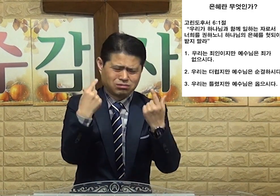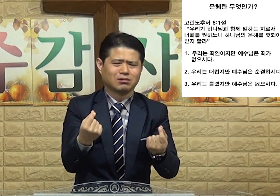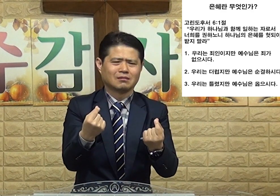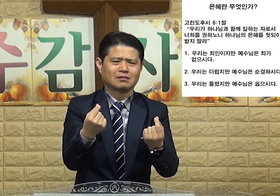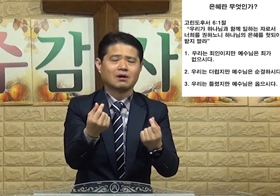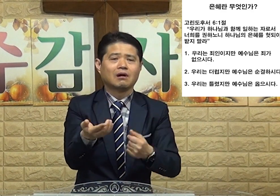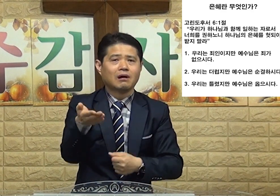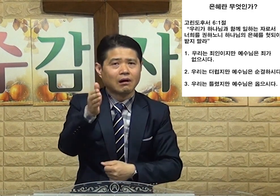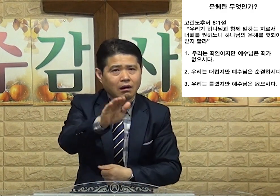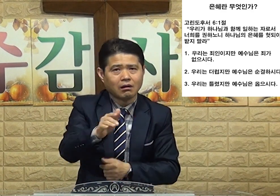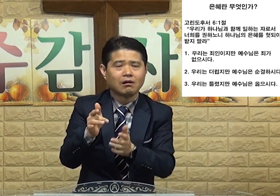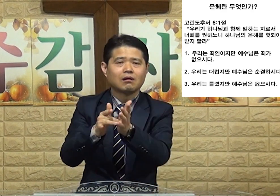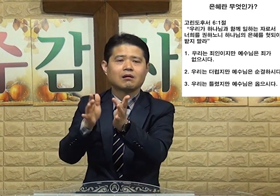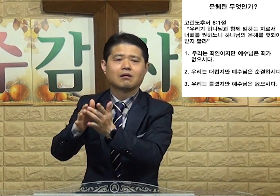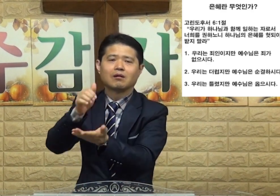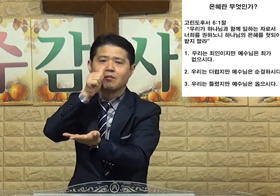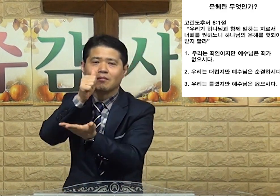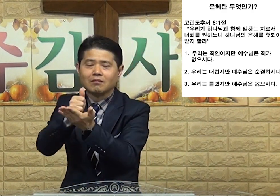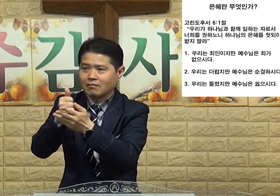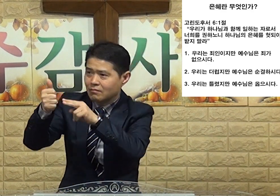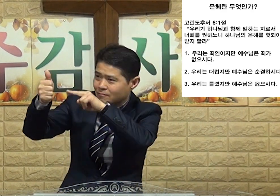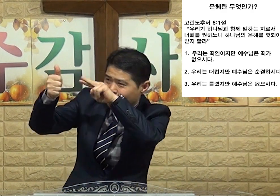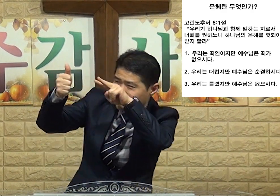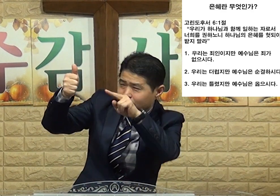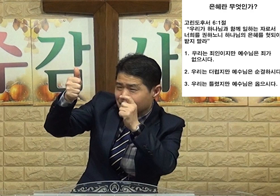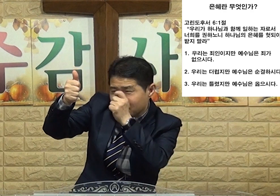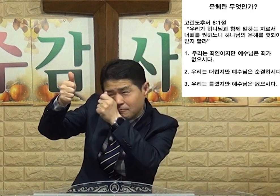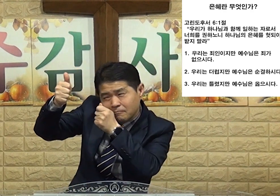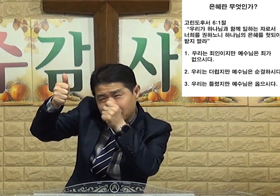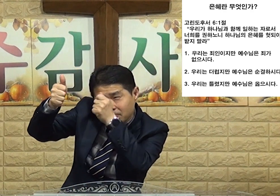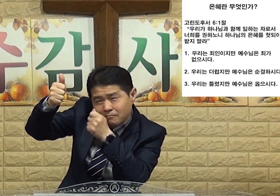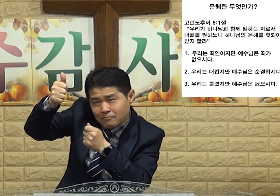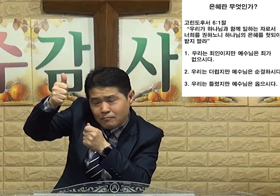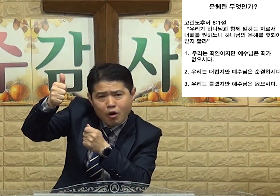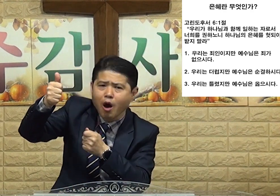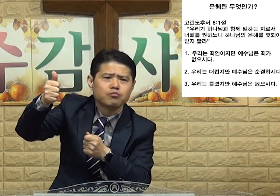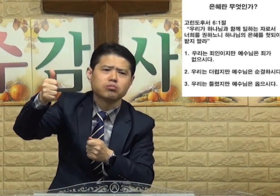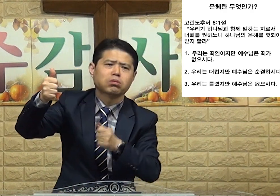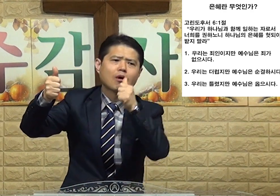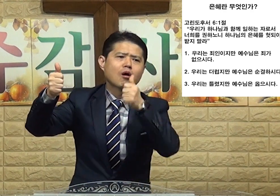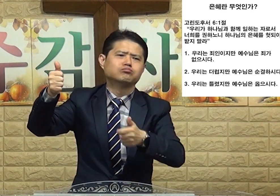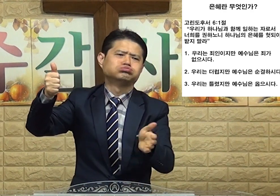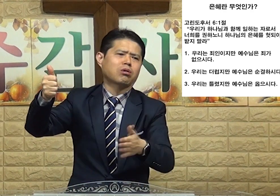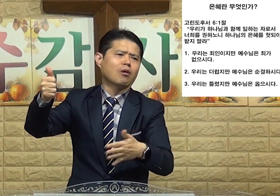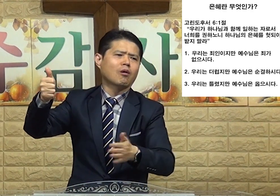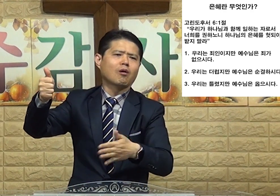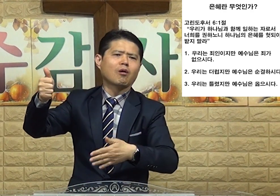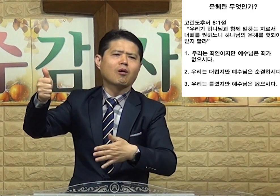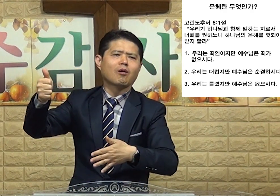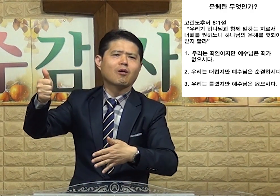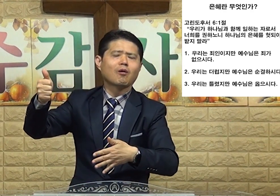죄다. 우리는 죄인인데 예수님을 바라봤을 때 예수님은 죄가 없습니다.